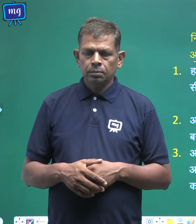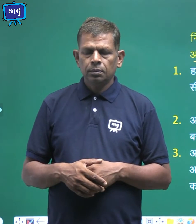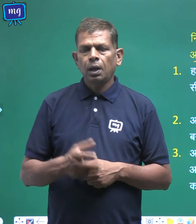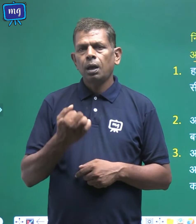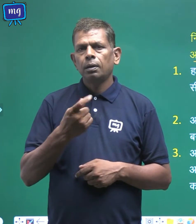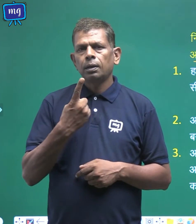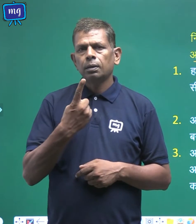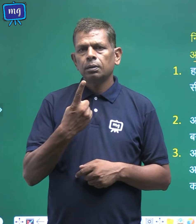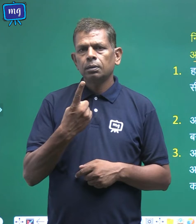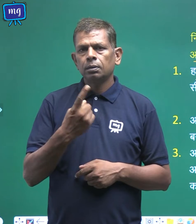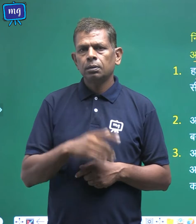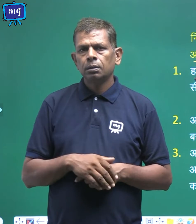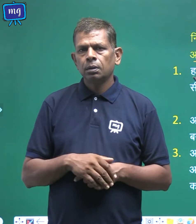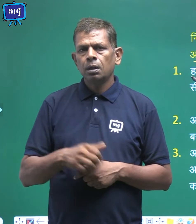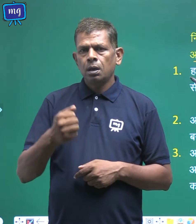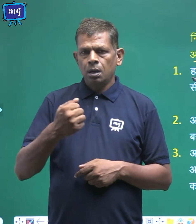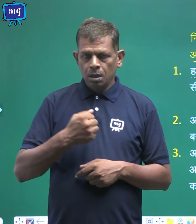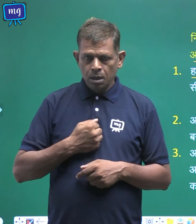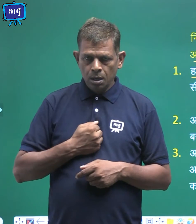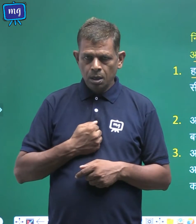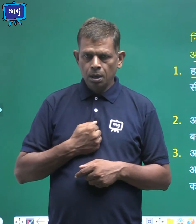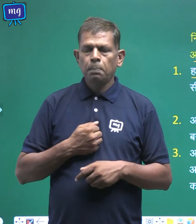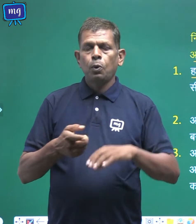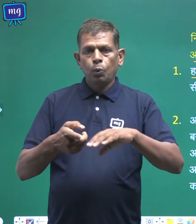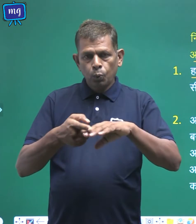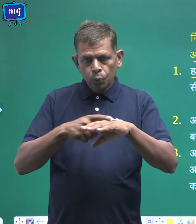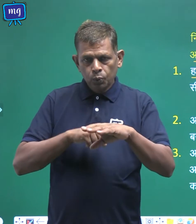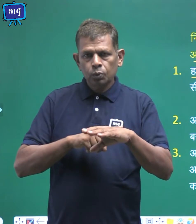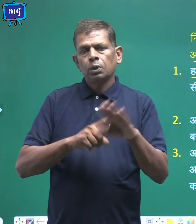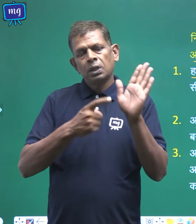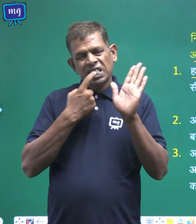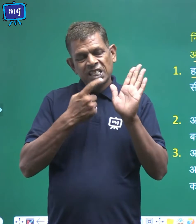नंबर 1, हम उत्तल दर्पण से